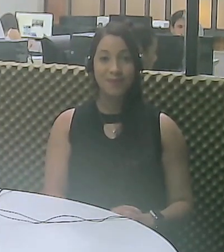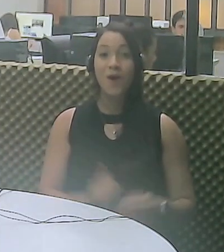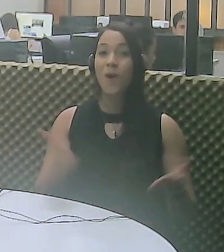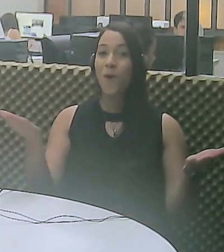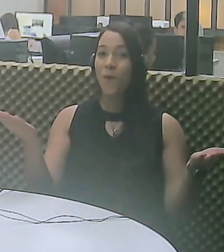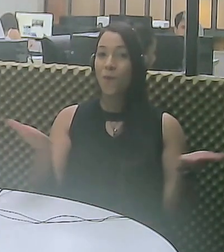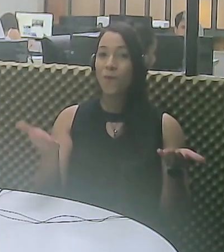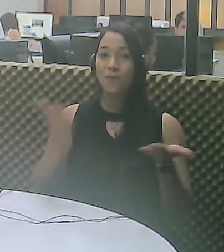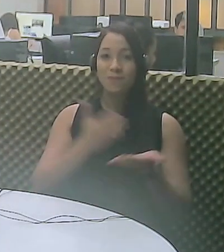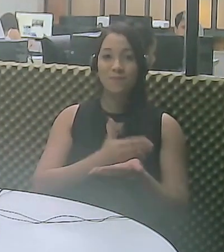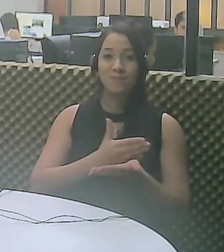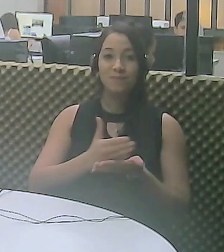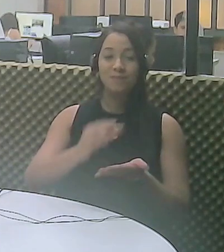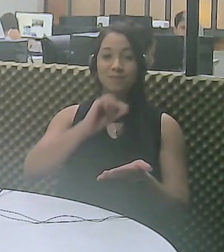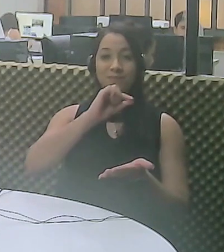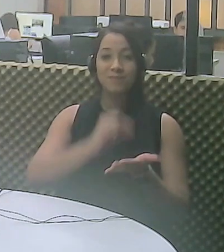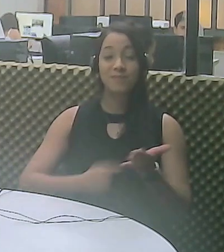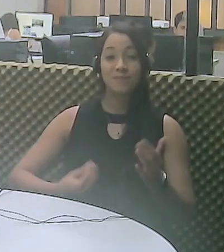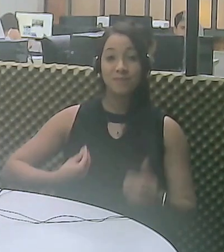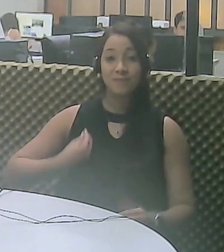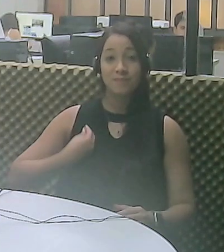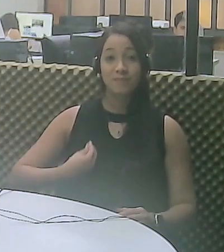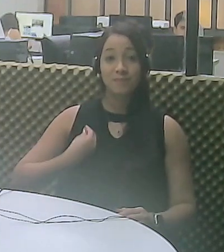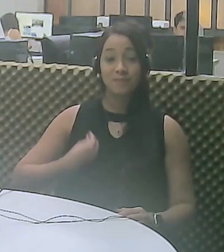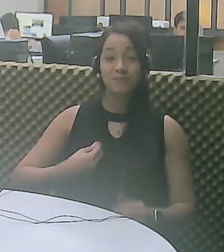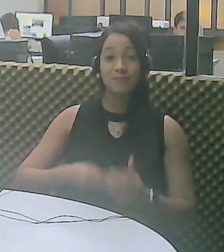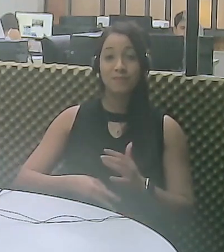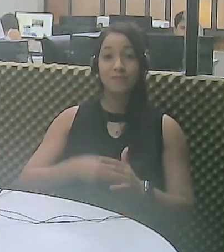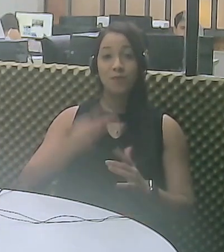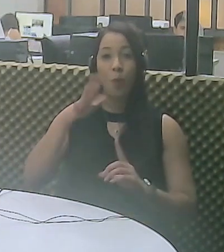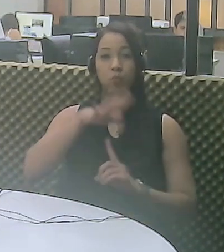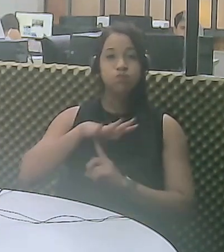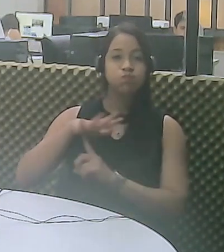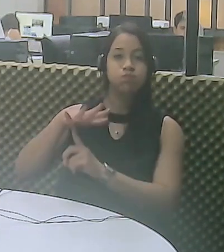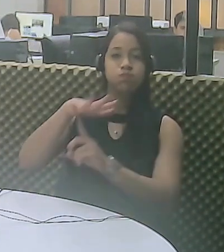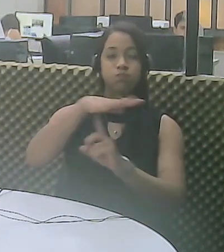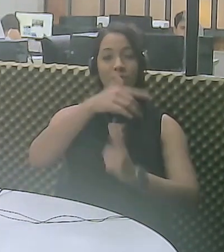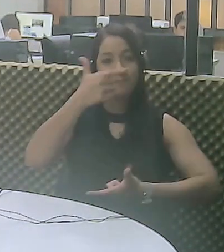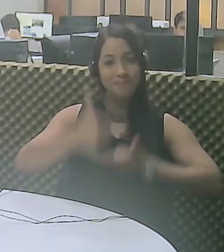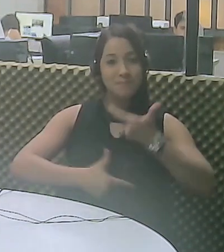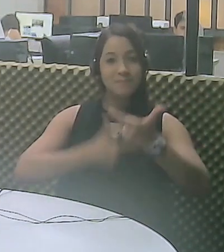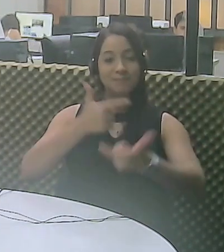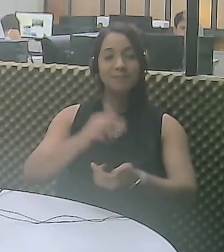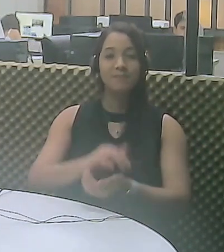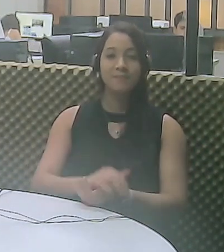Hoje inicia as inscrições presenciais para o segundo mega feirão de empregos.